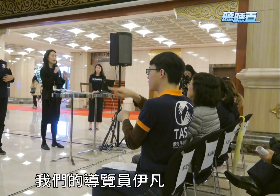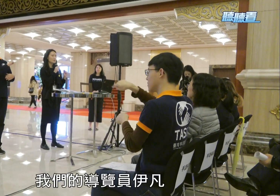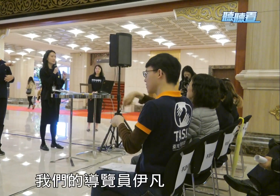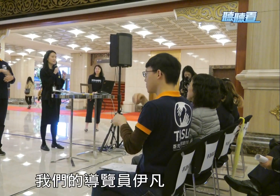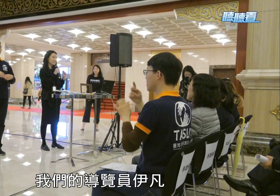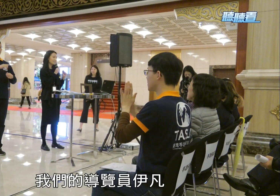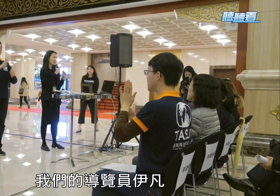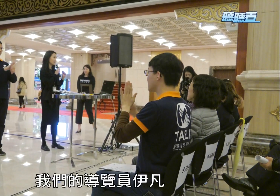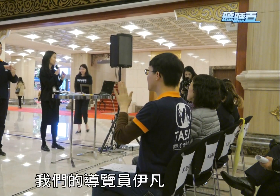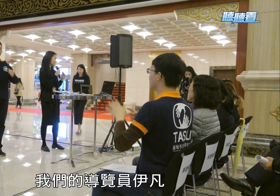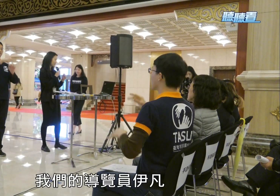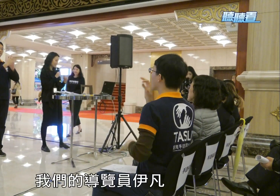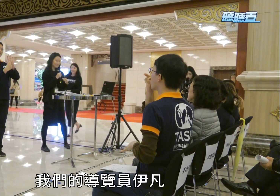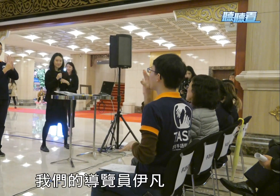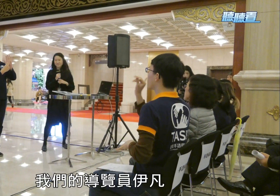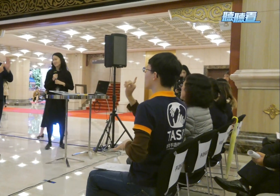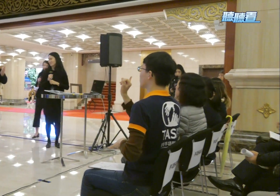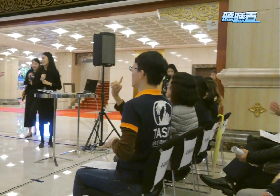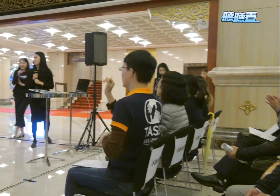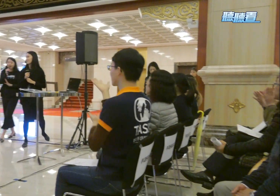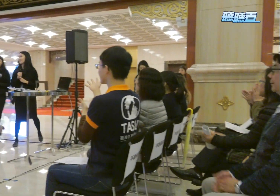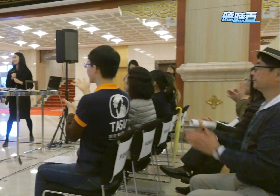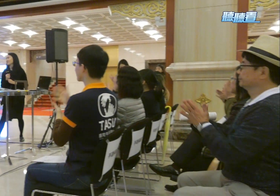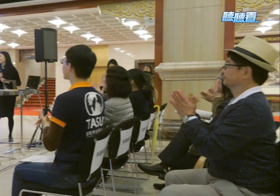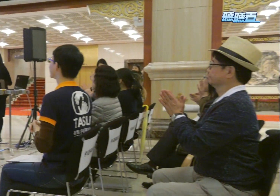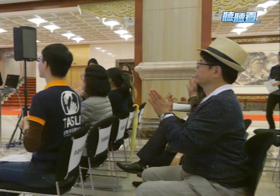们的导览员一凡。